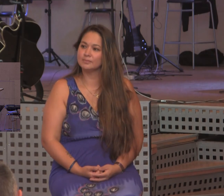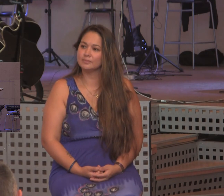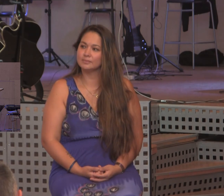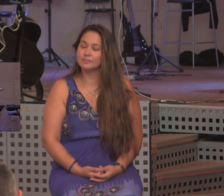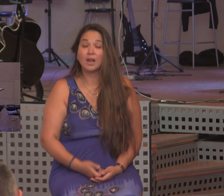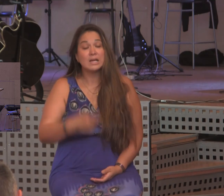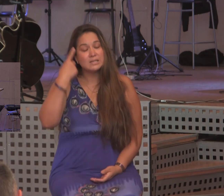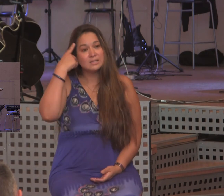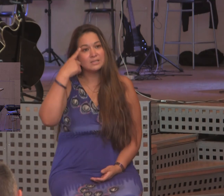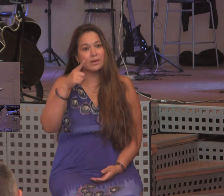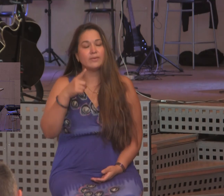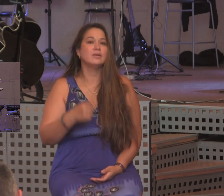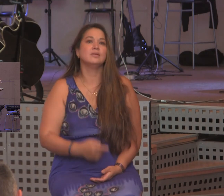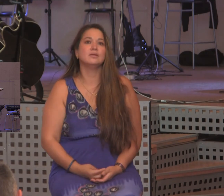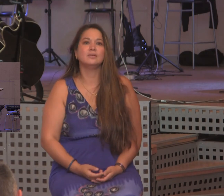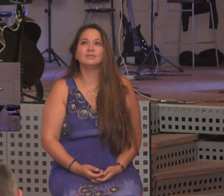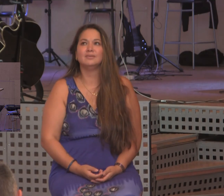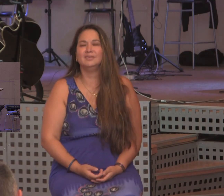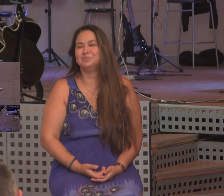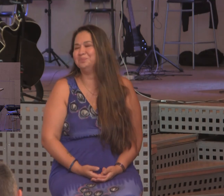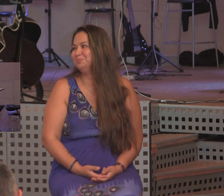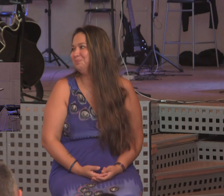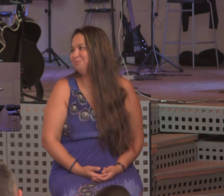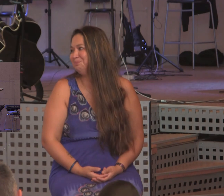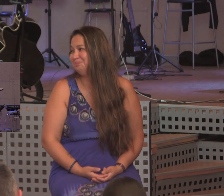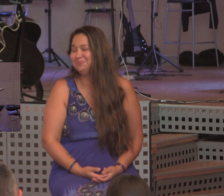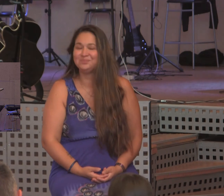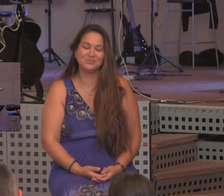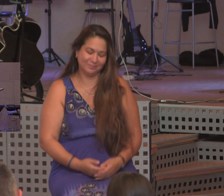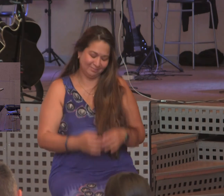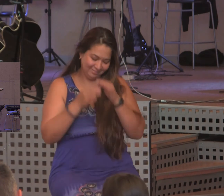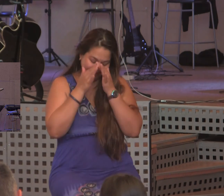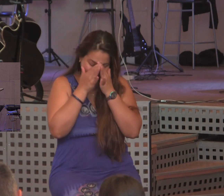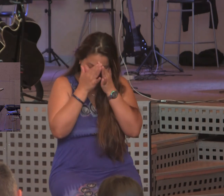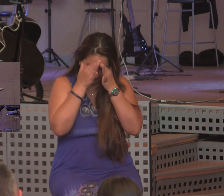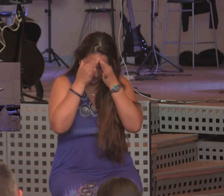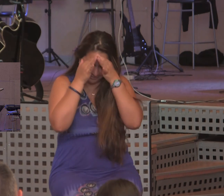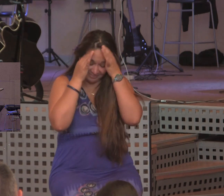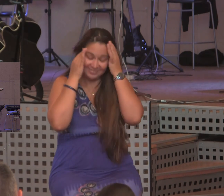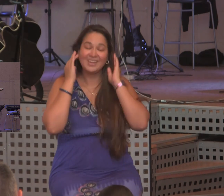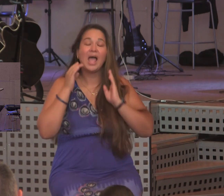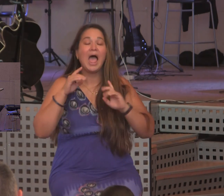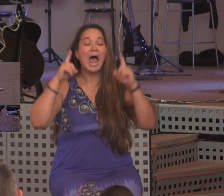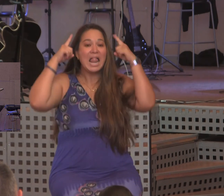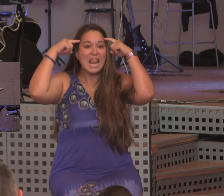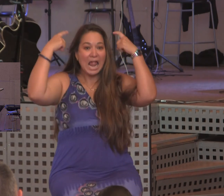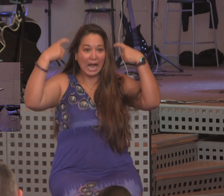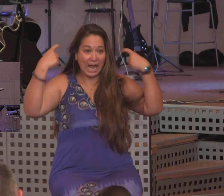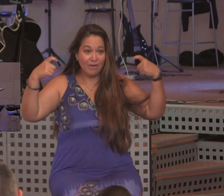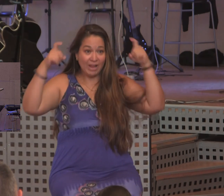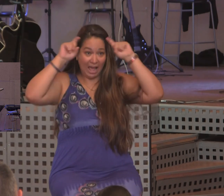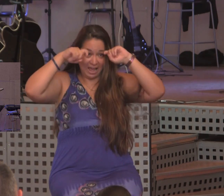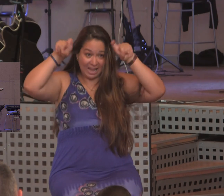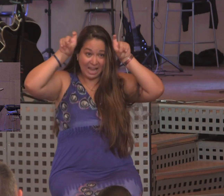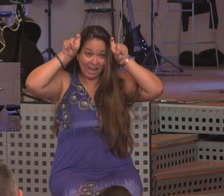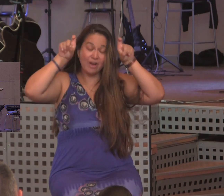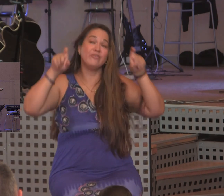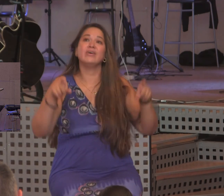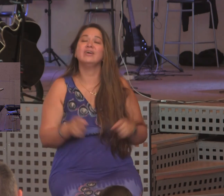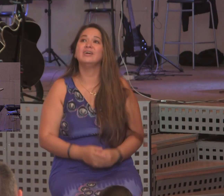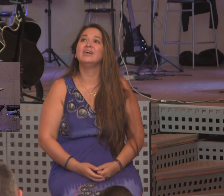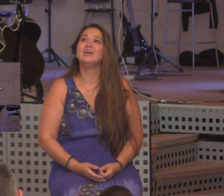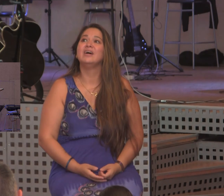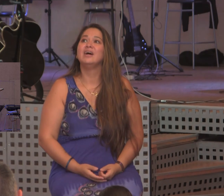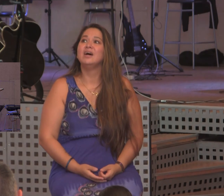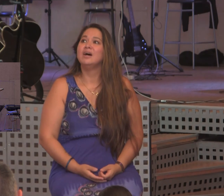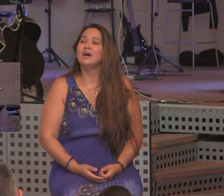¿Sabes que las cabras, bueno, dejemos a las cabras, pero tienen otro concepto del seguir, otro concepto